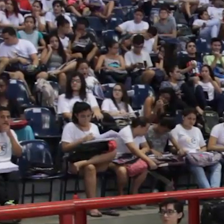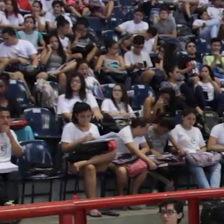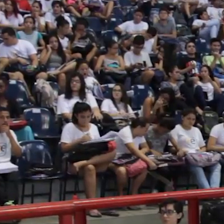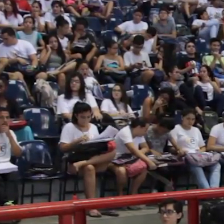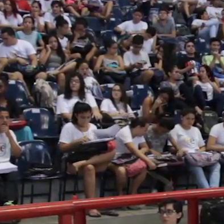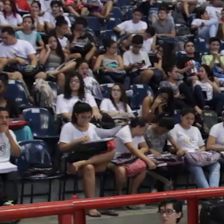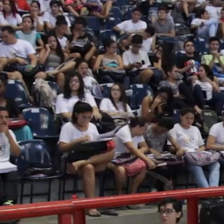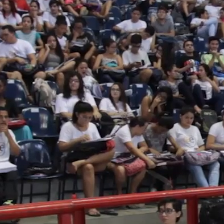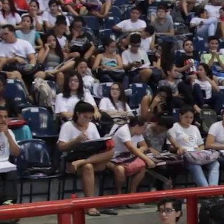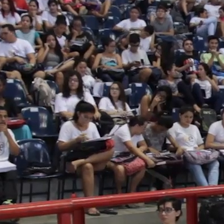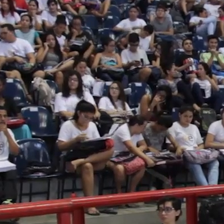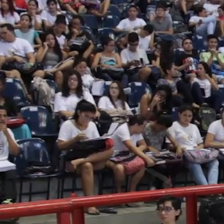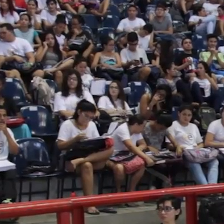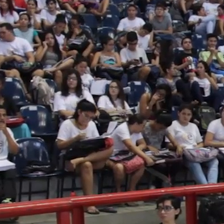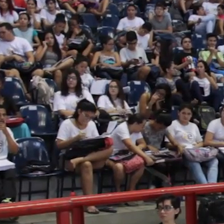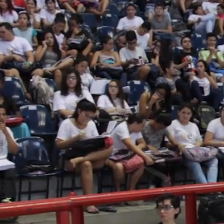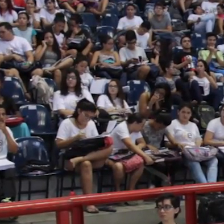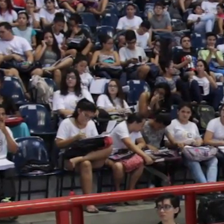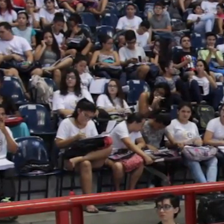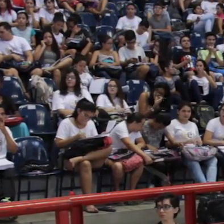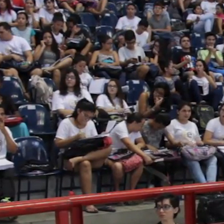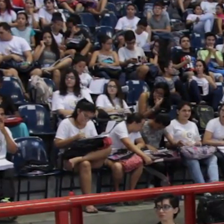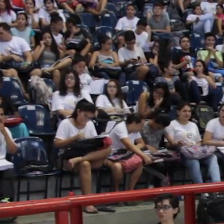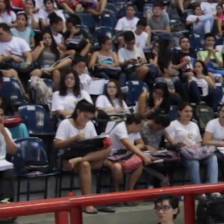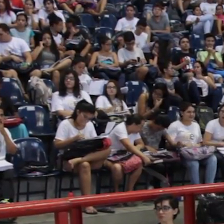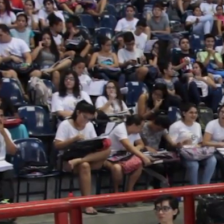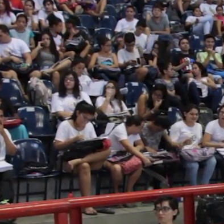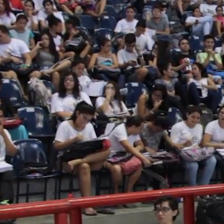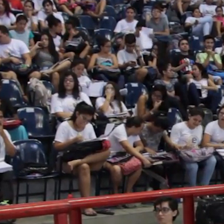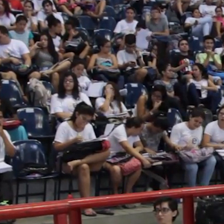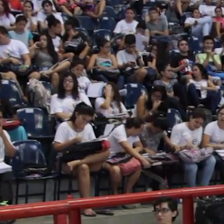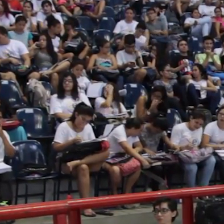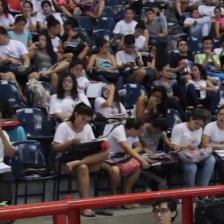tema virtuoso, tem no livro de vocês.